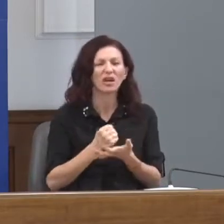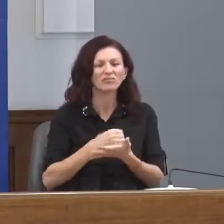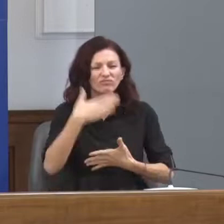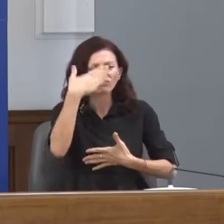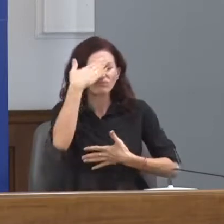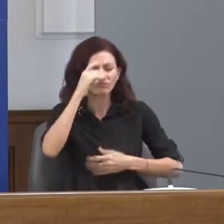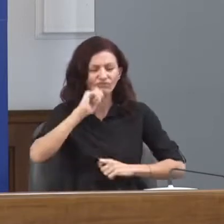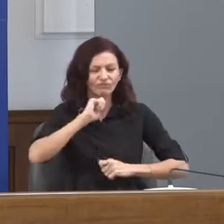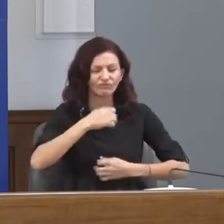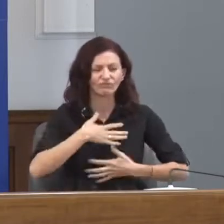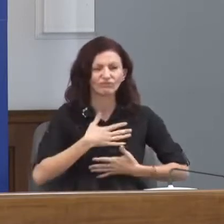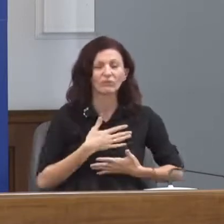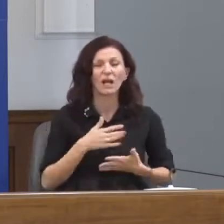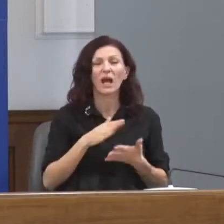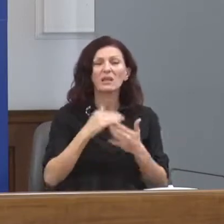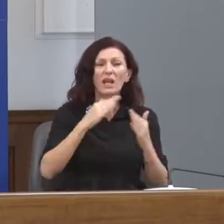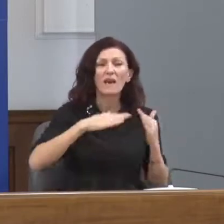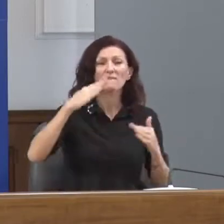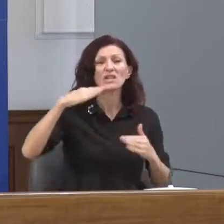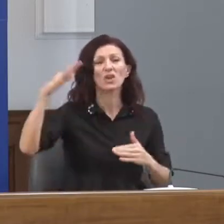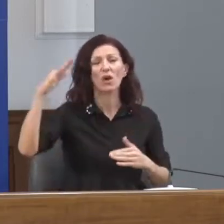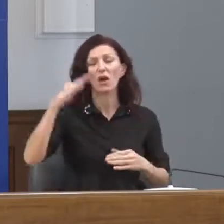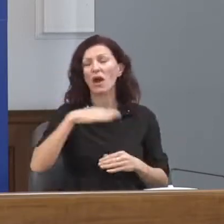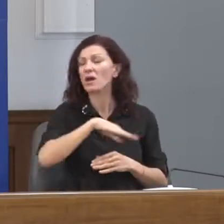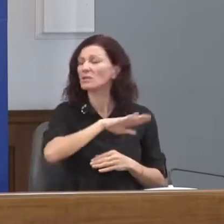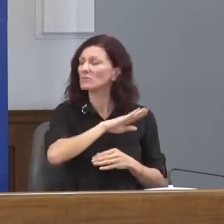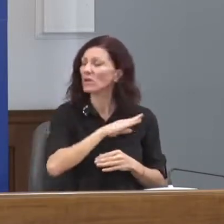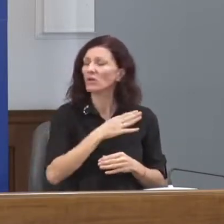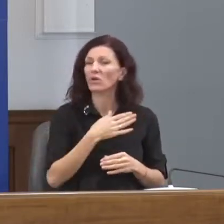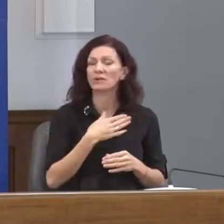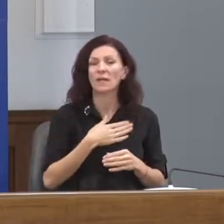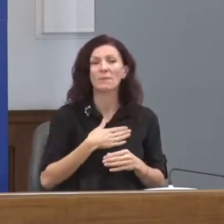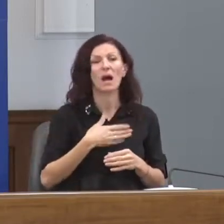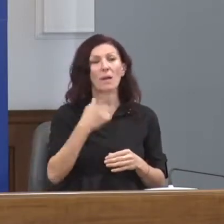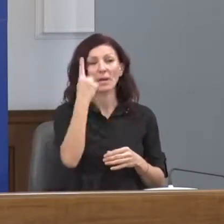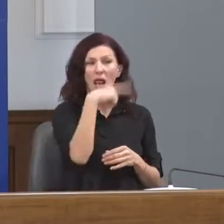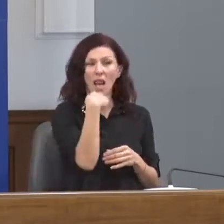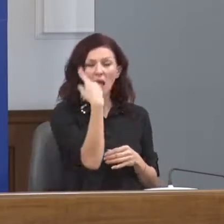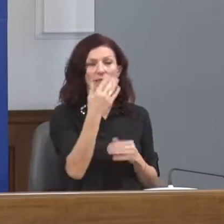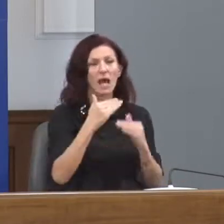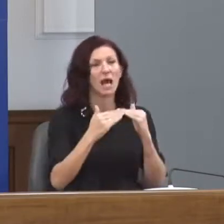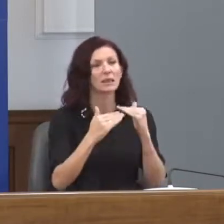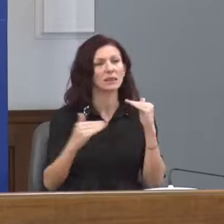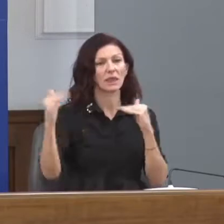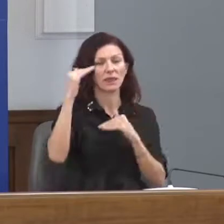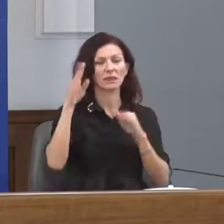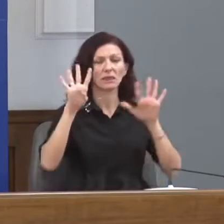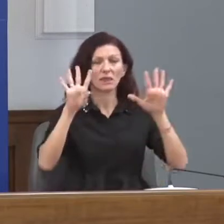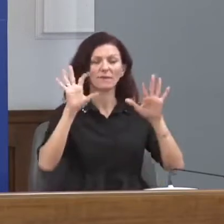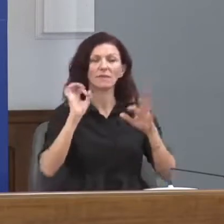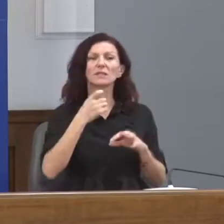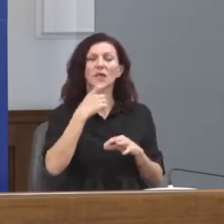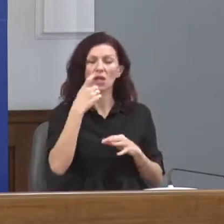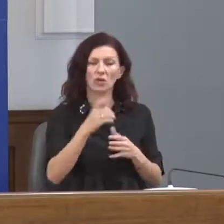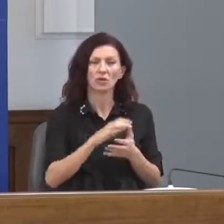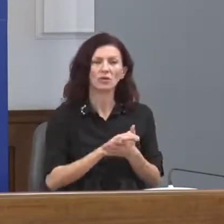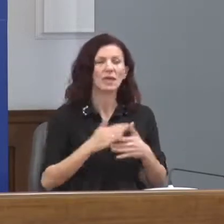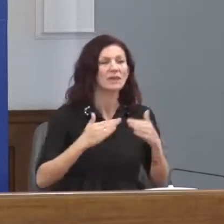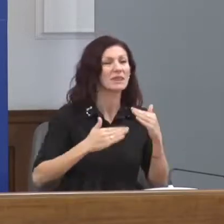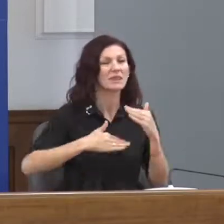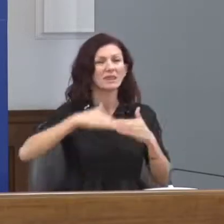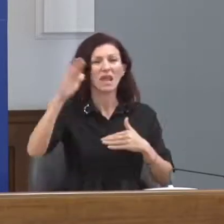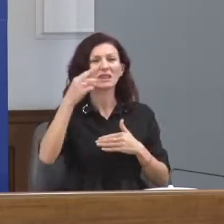най-висок леталитет или смъртност има при лицата над 90 години, над 30% са с много